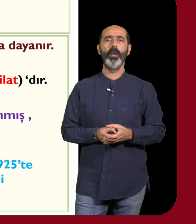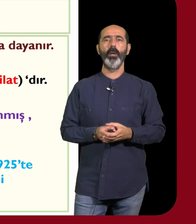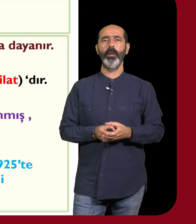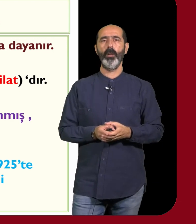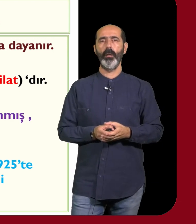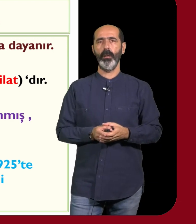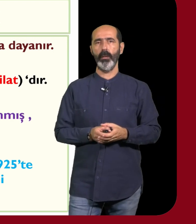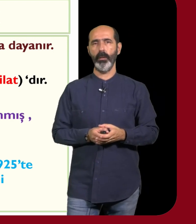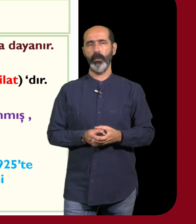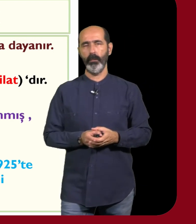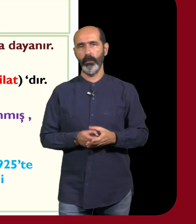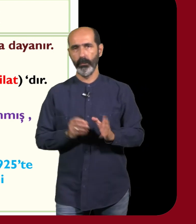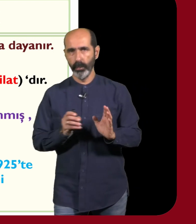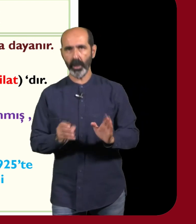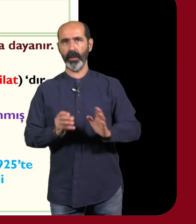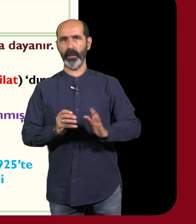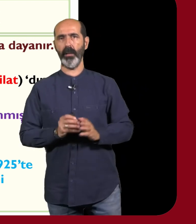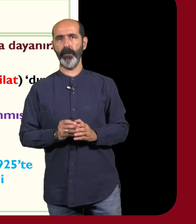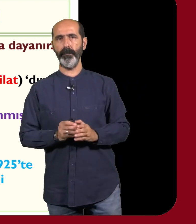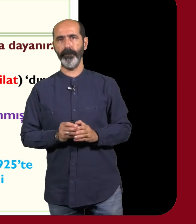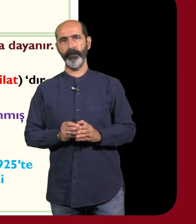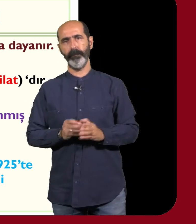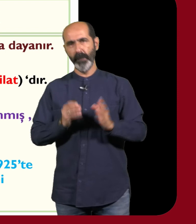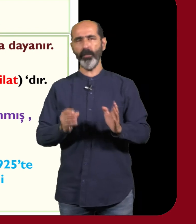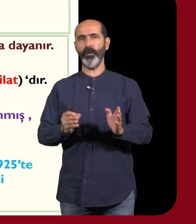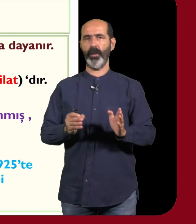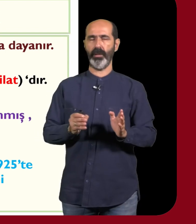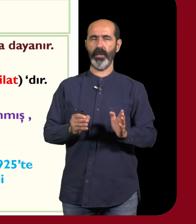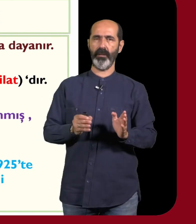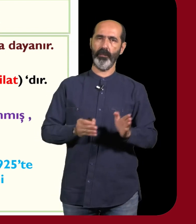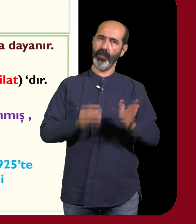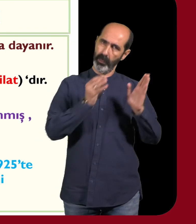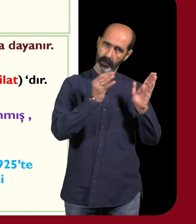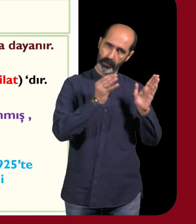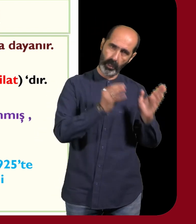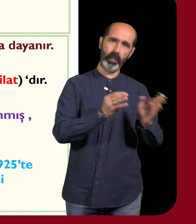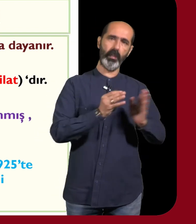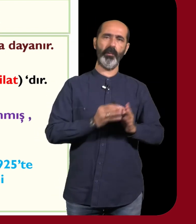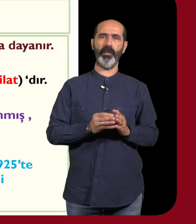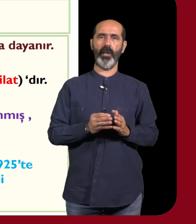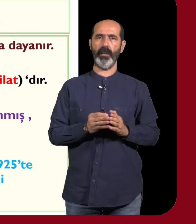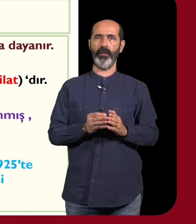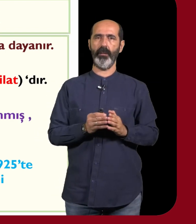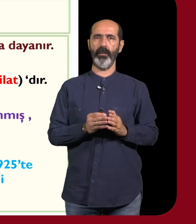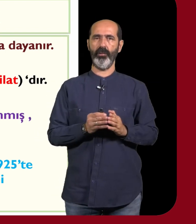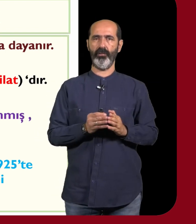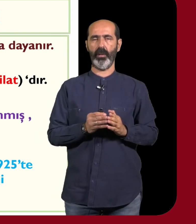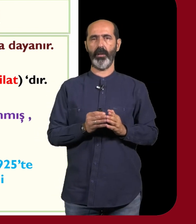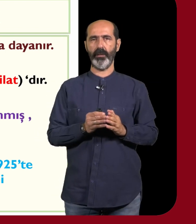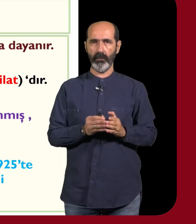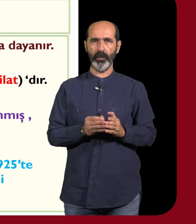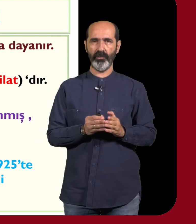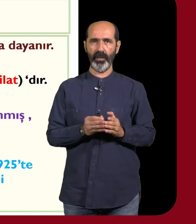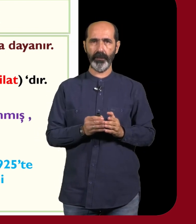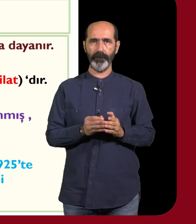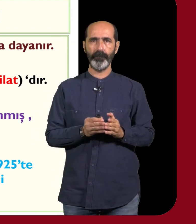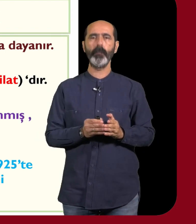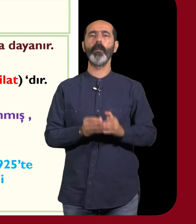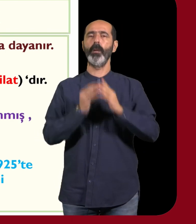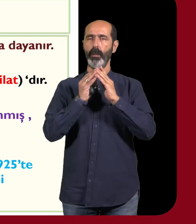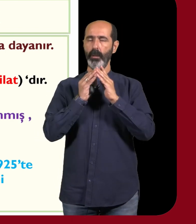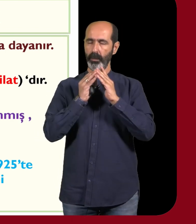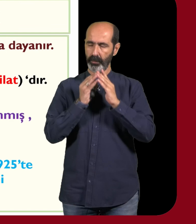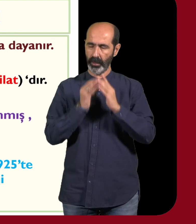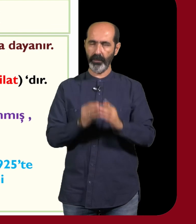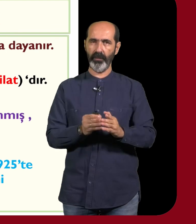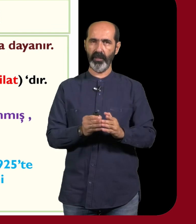içerik Biz burada kalalım bir sonraki dersimize kaldığımız yerden İnşallah devam edeceğiz